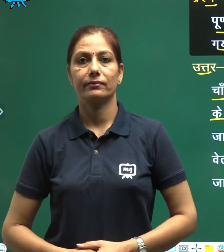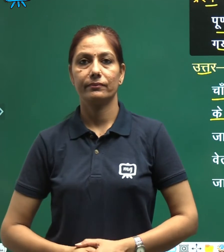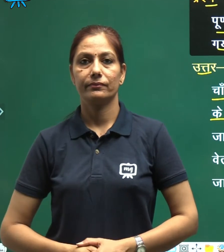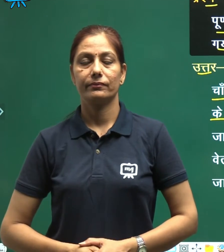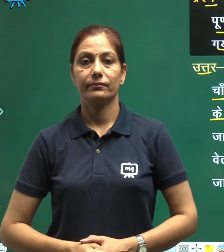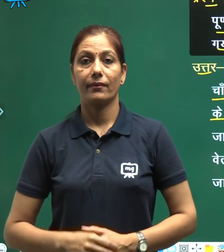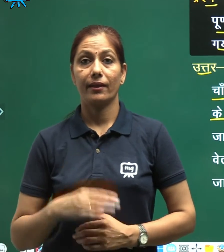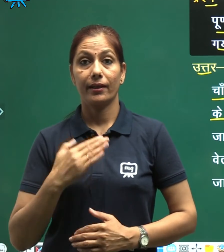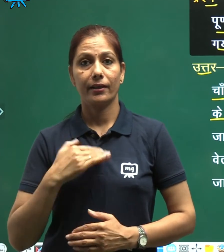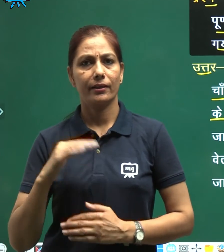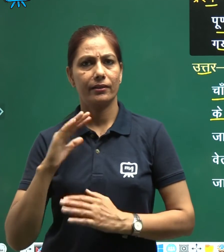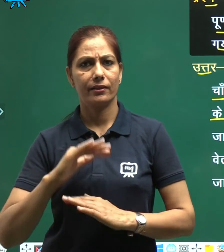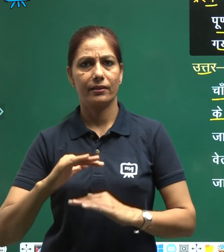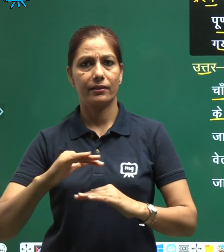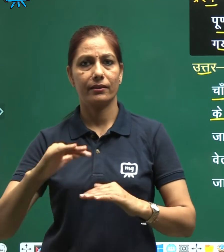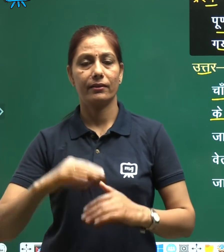धीरे धीरे